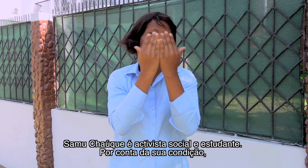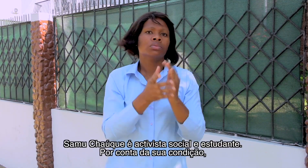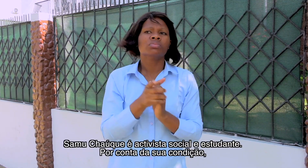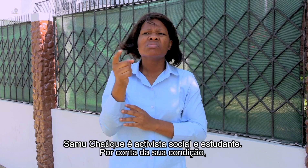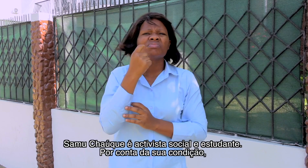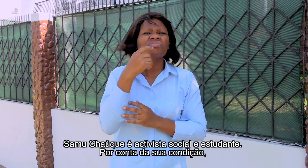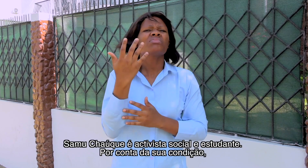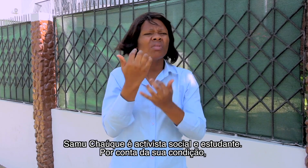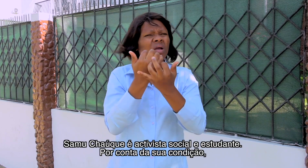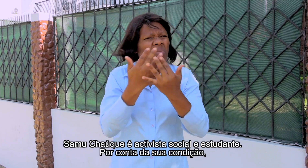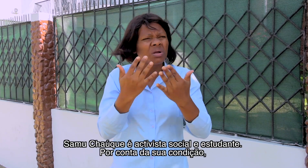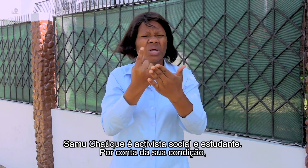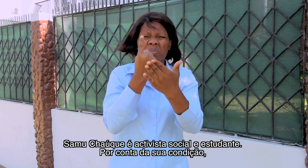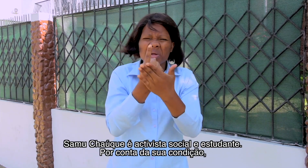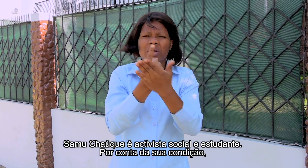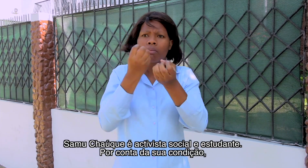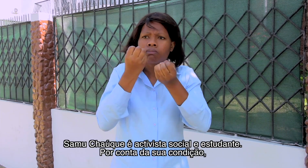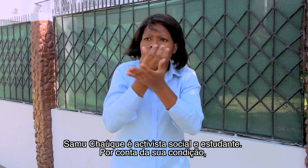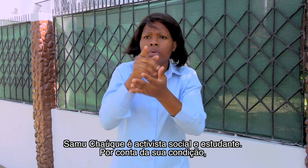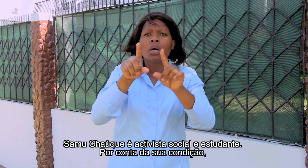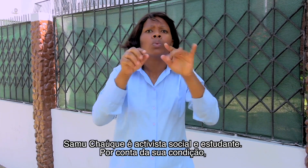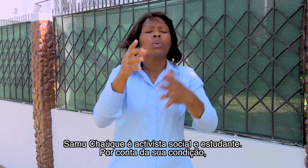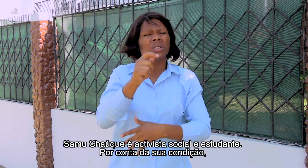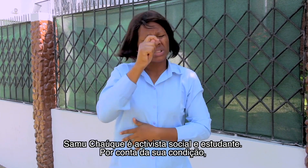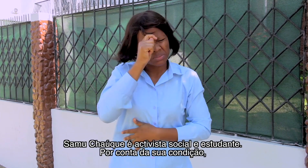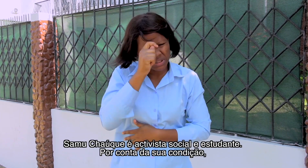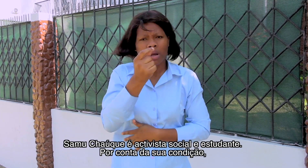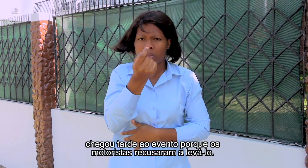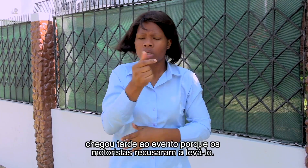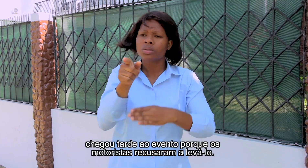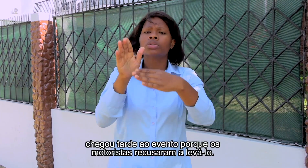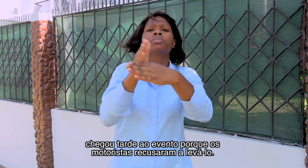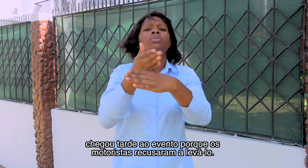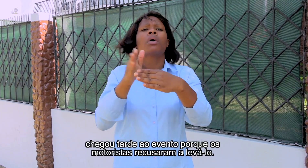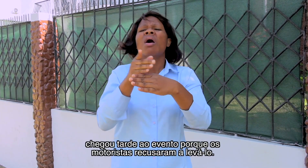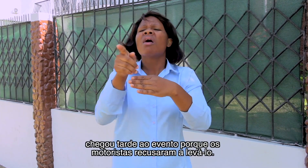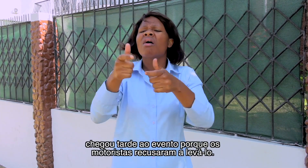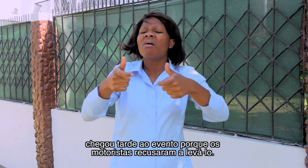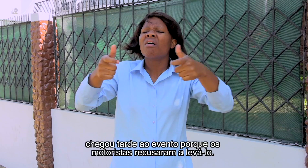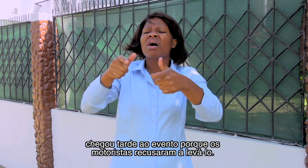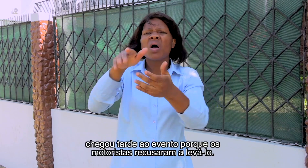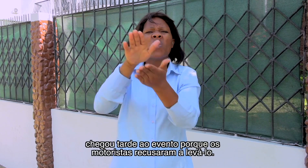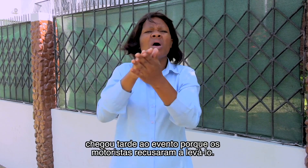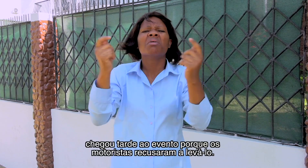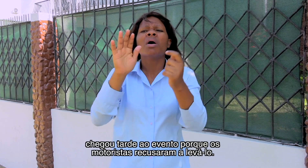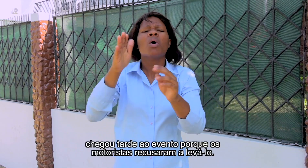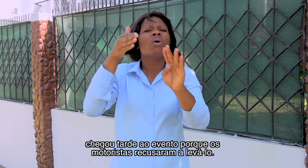Samu Shaouk é ativista social e estudante. Por conta da sua condição, chegou tarde ao evento porque os motoristas recusaram a